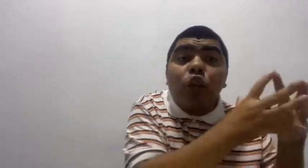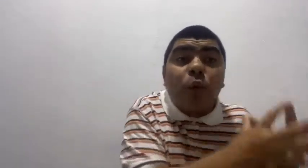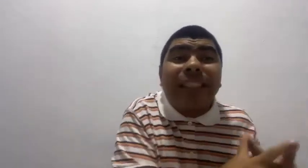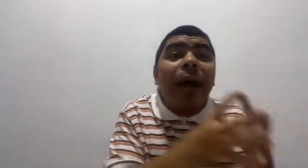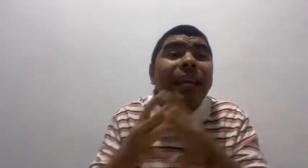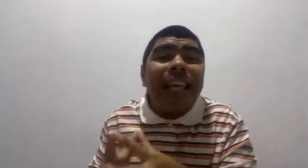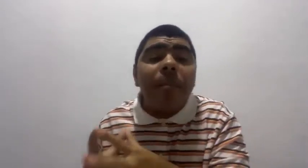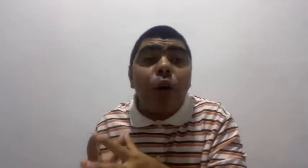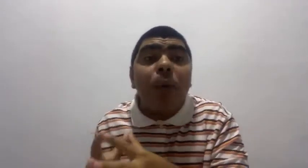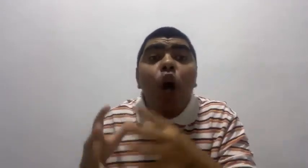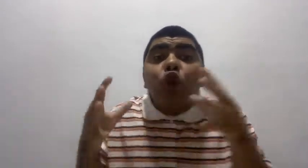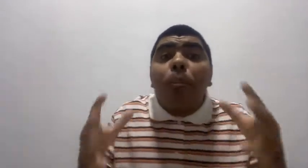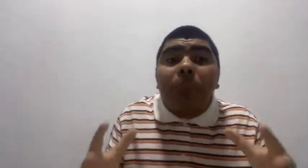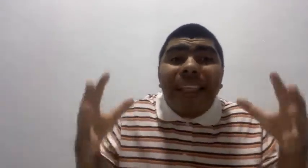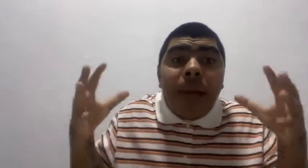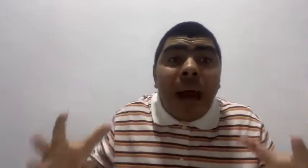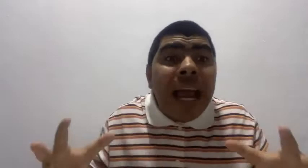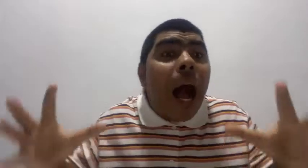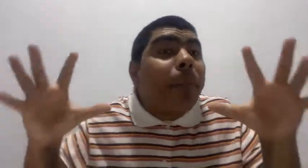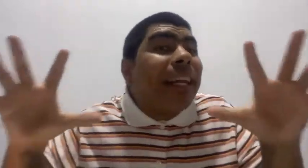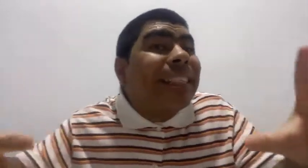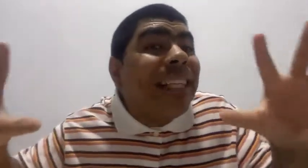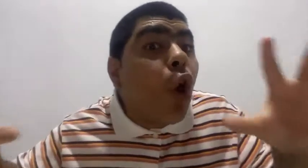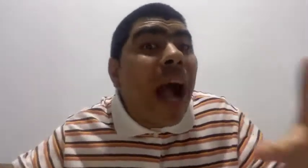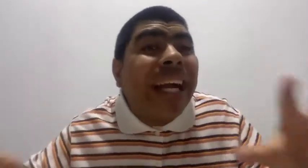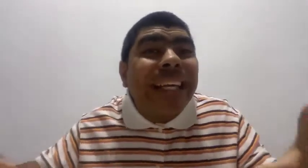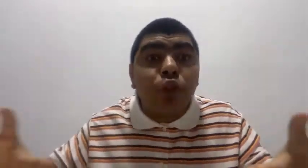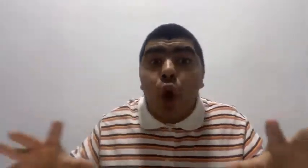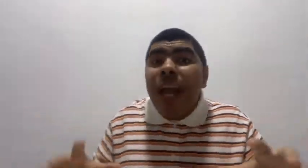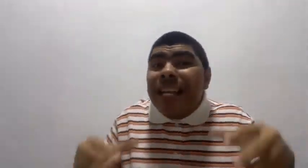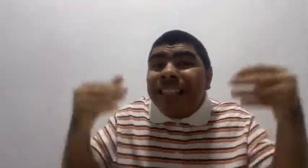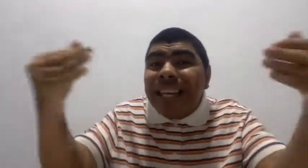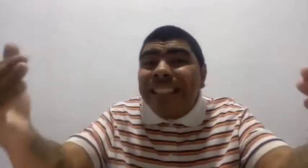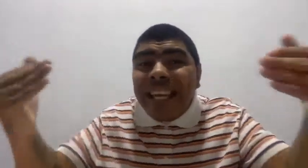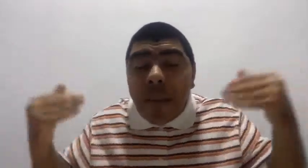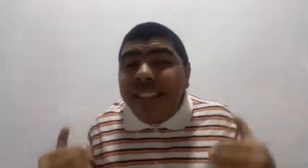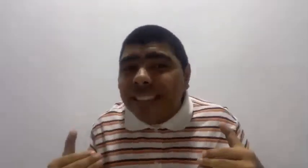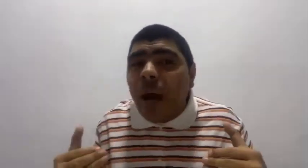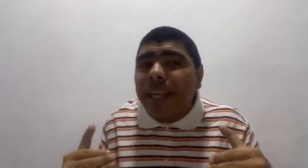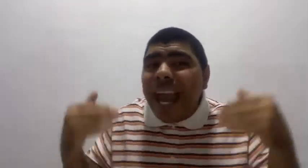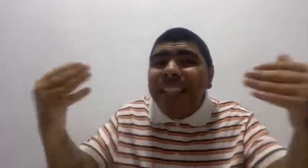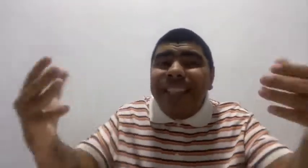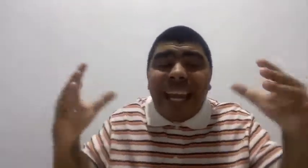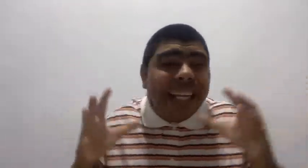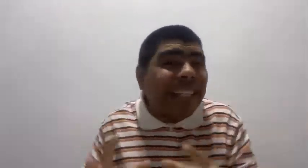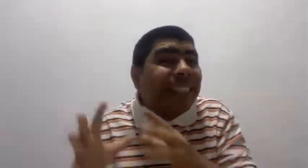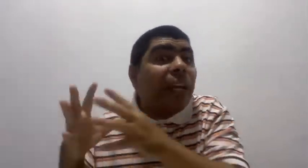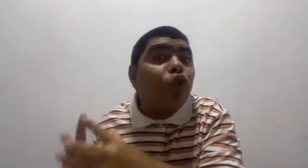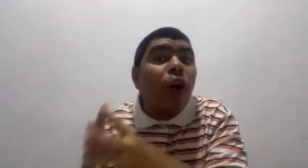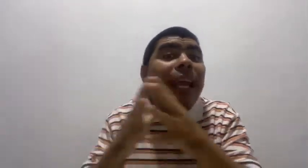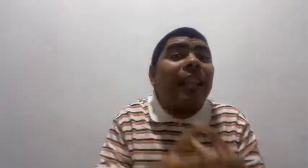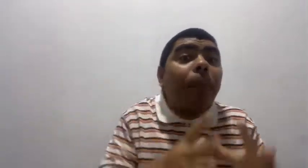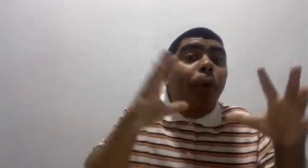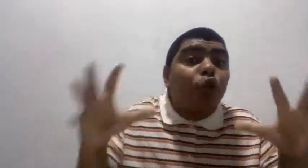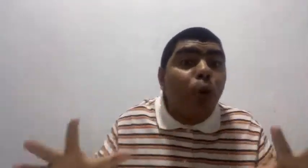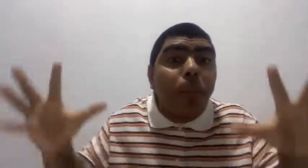de nuestra vida, hermano, nos va a llevar a parecernos a Cristo. Y triste y lamentable, gente que está siendo guiada por su